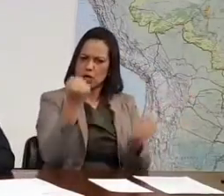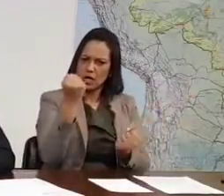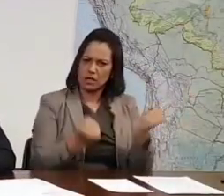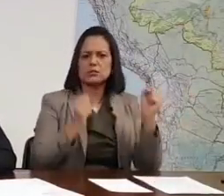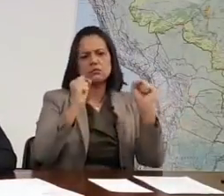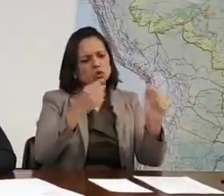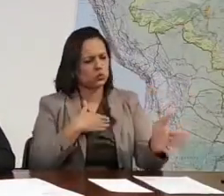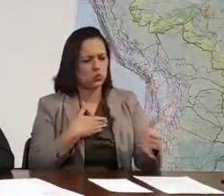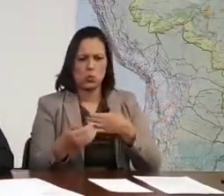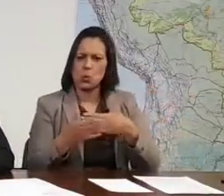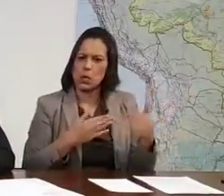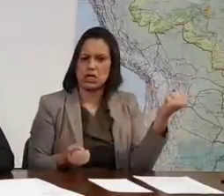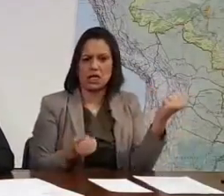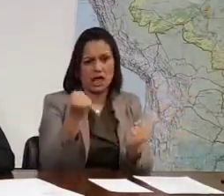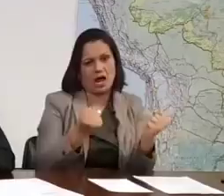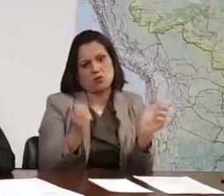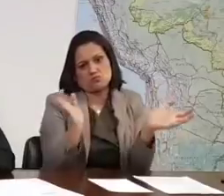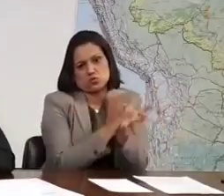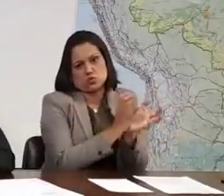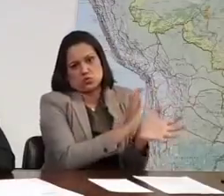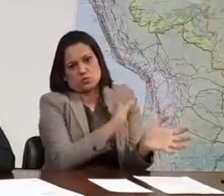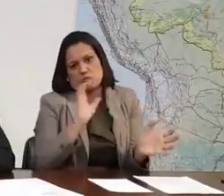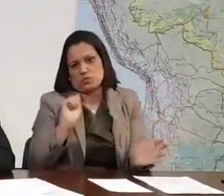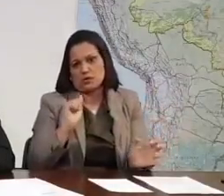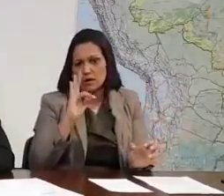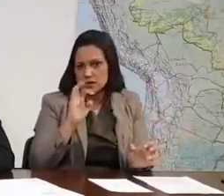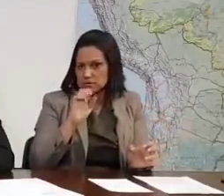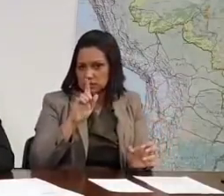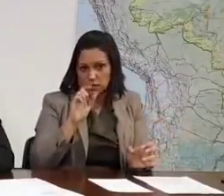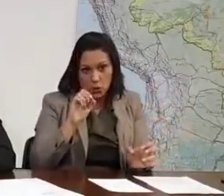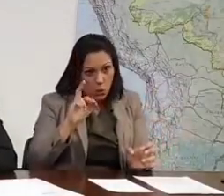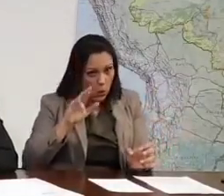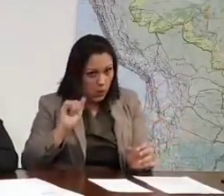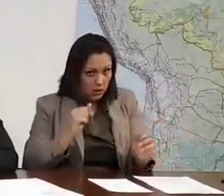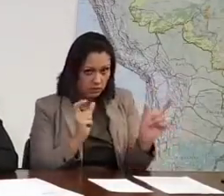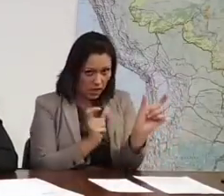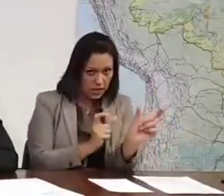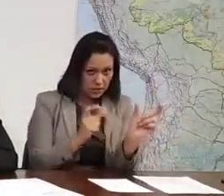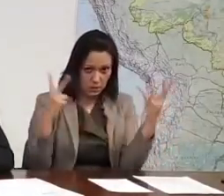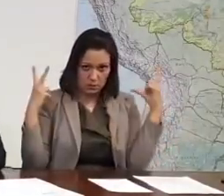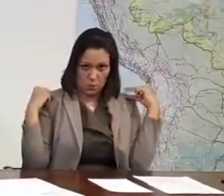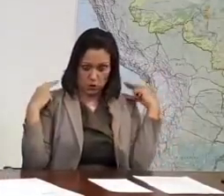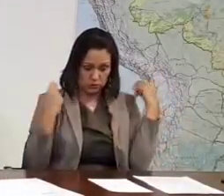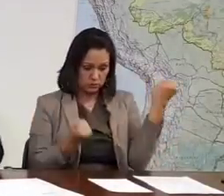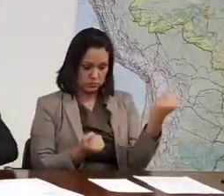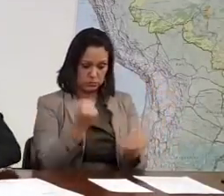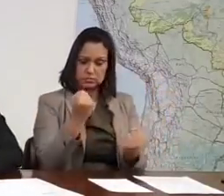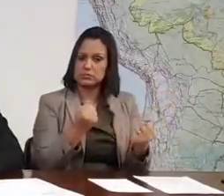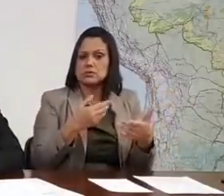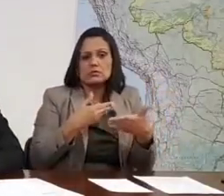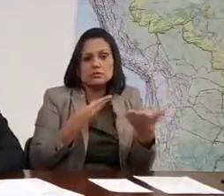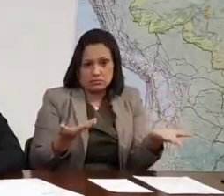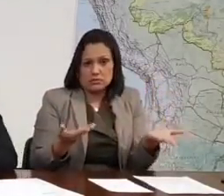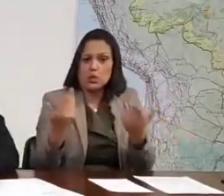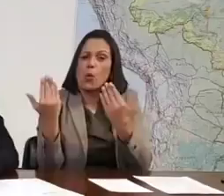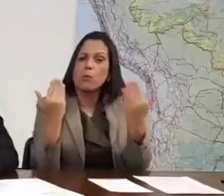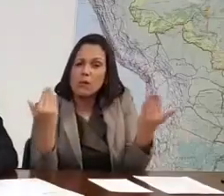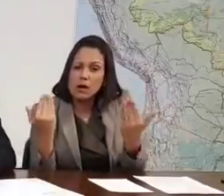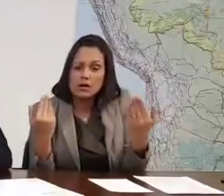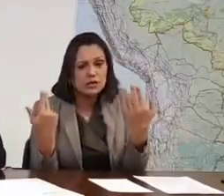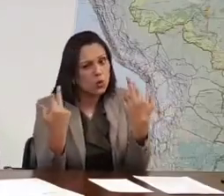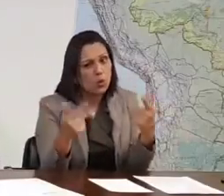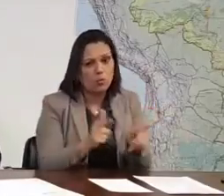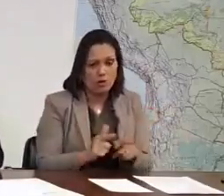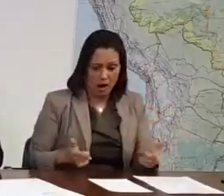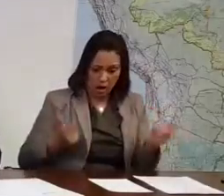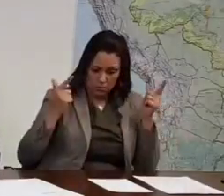qualquer carro, né? Naquela categoria. E então o nosso registro, o nosso porte, vale para todas as armas. E ponto final.